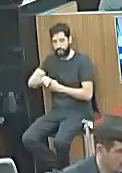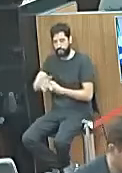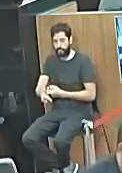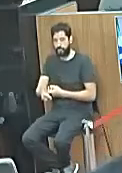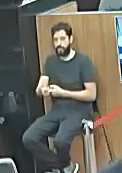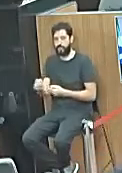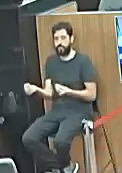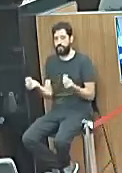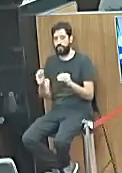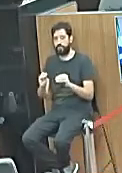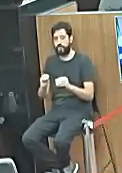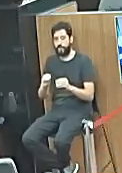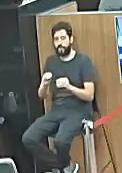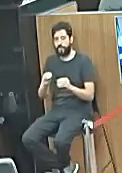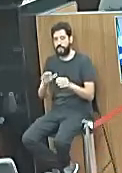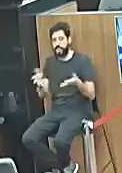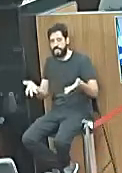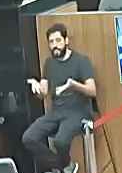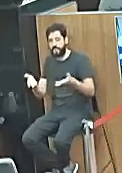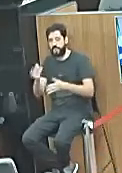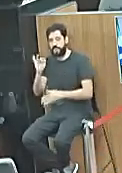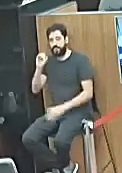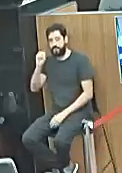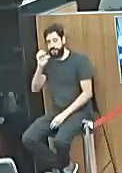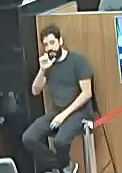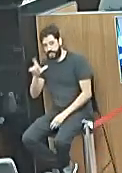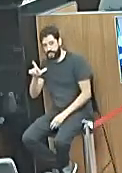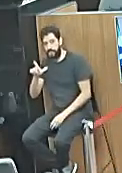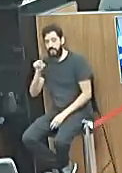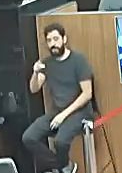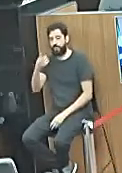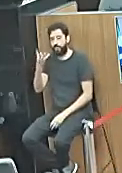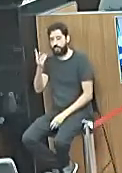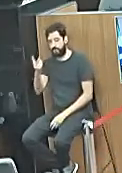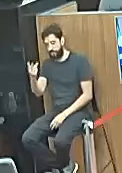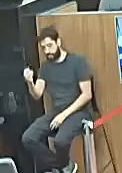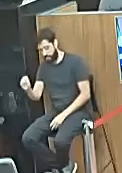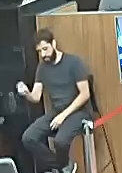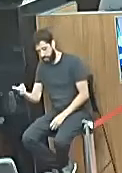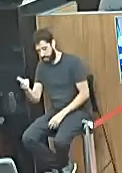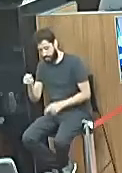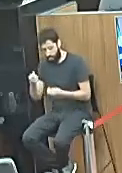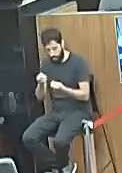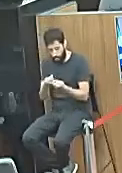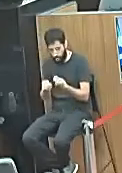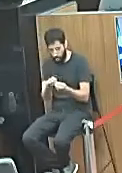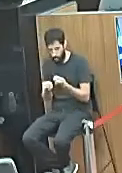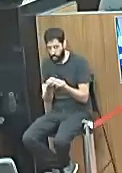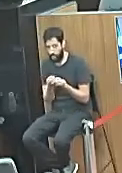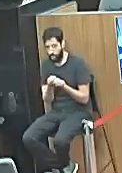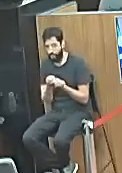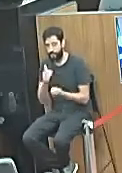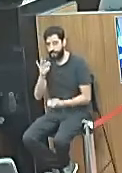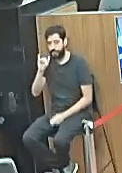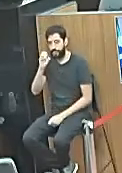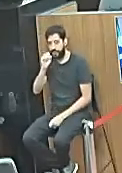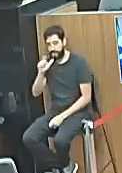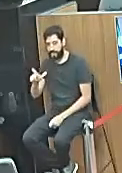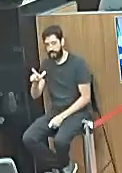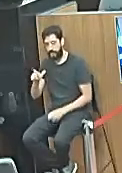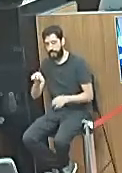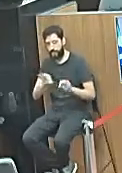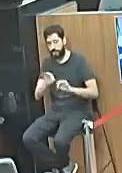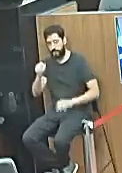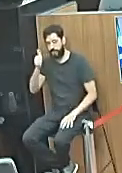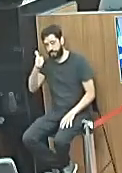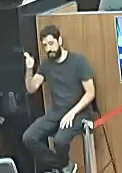instituir incentivo fiscal no âmbito da ação 4282 controle fiscal do programa 113 por meio